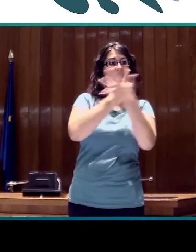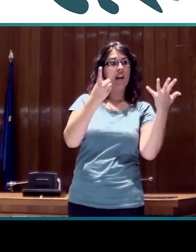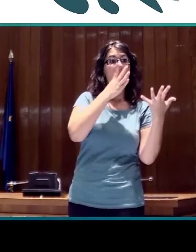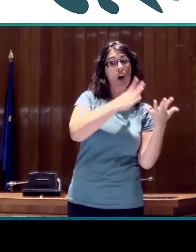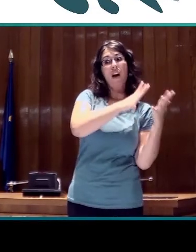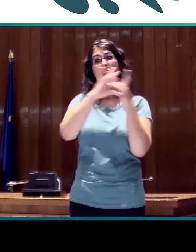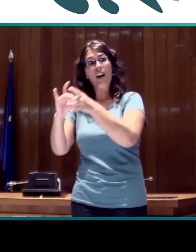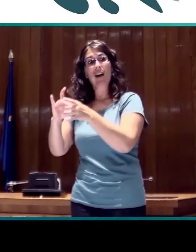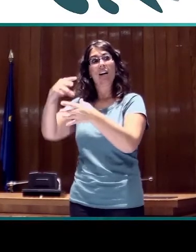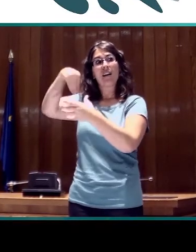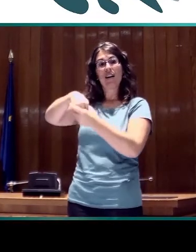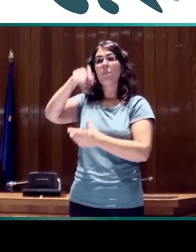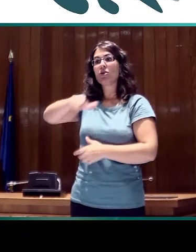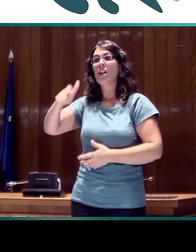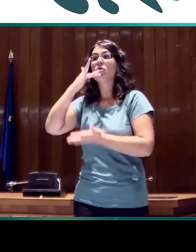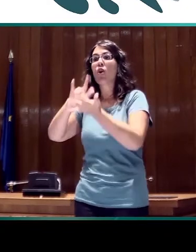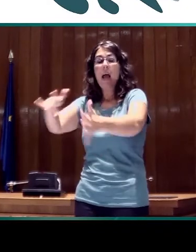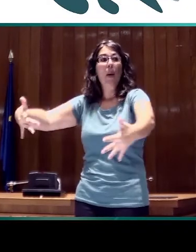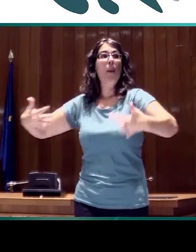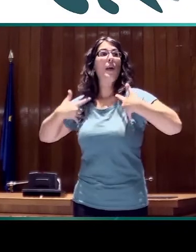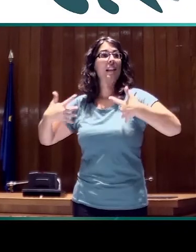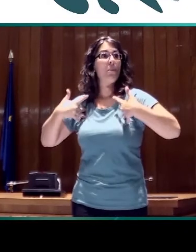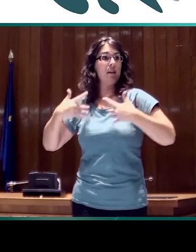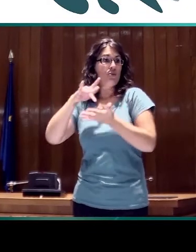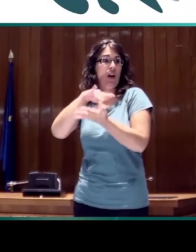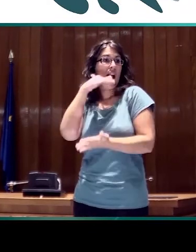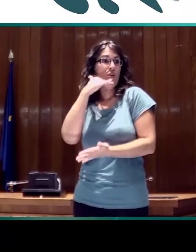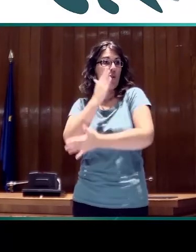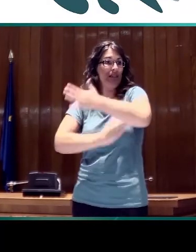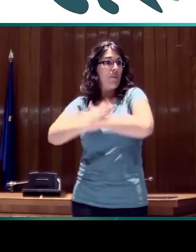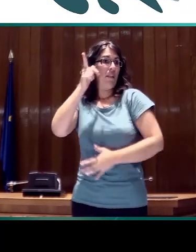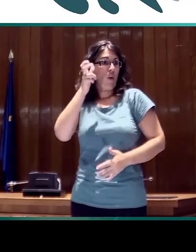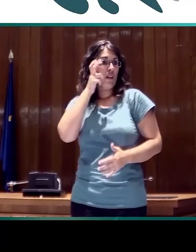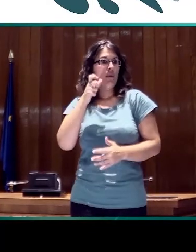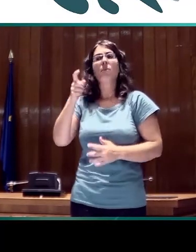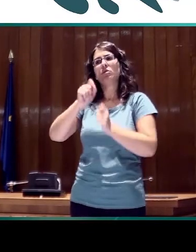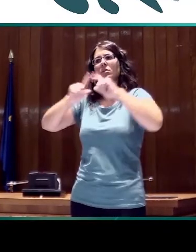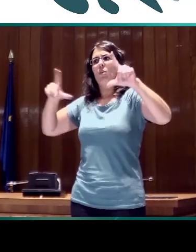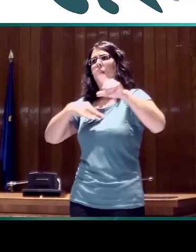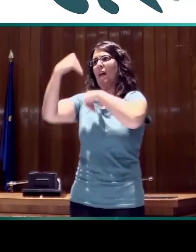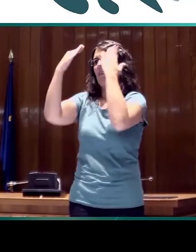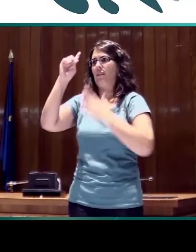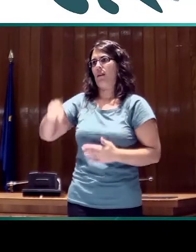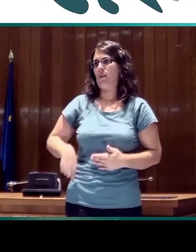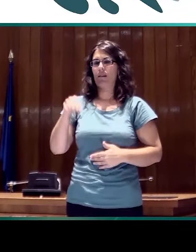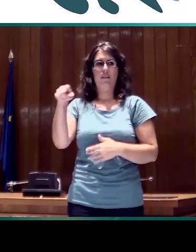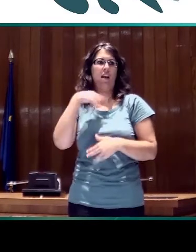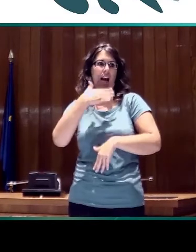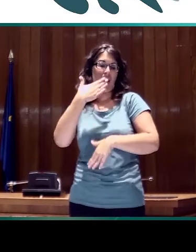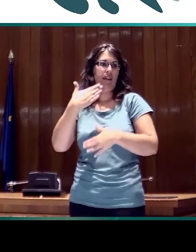capacidad auditiva estamos convencidos que tenemos que trabajar también en esta línea del ámbito también de las